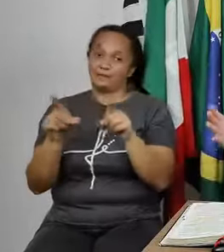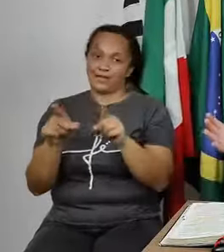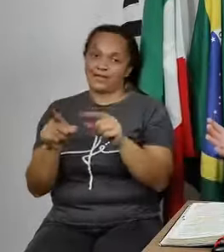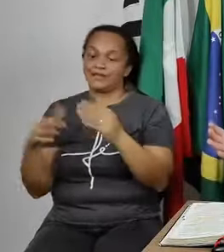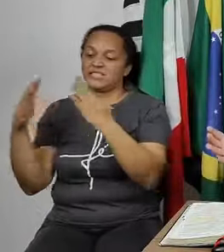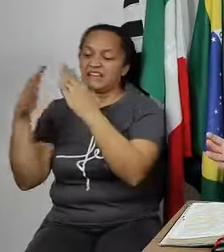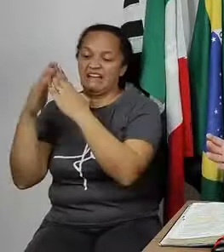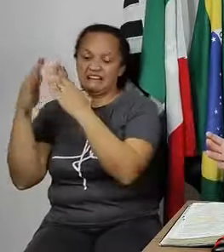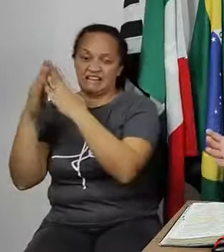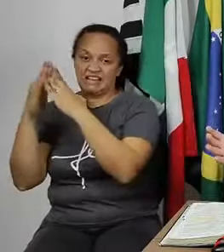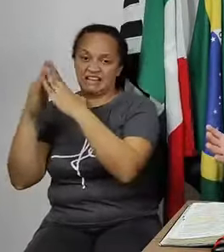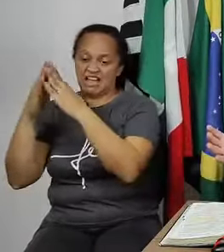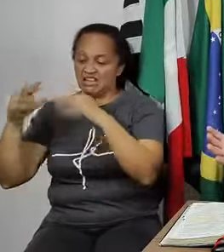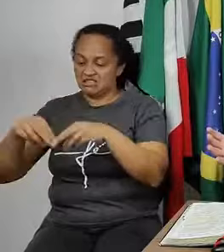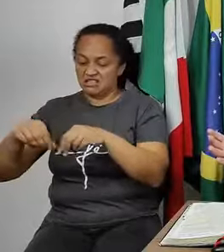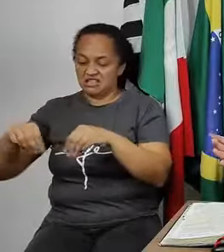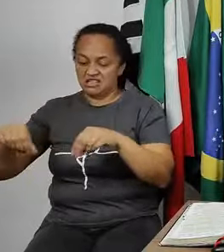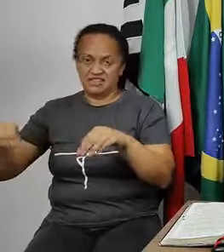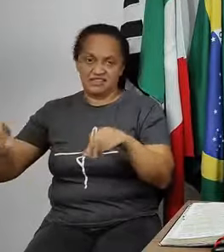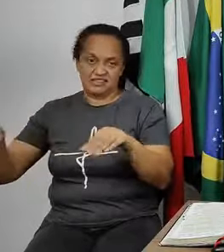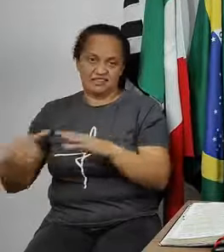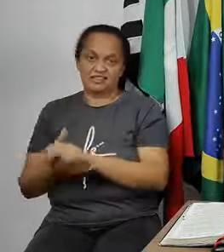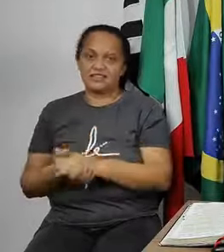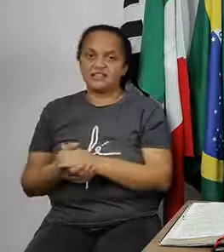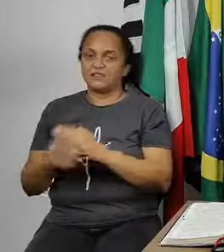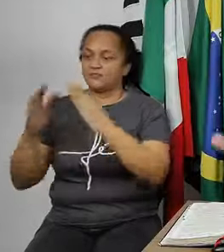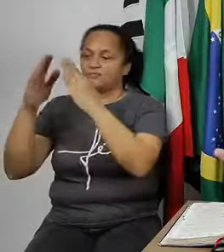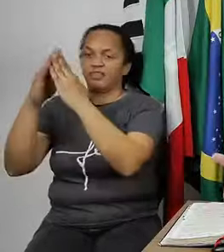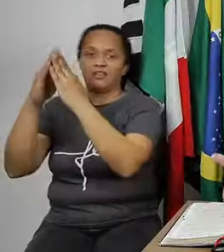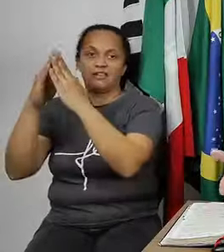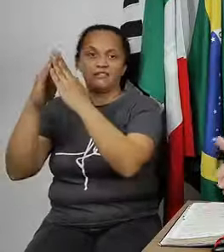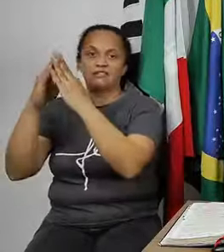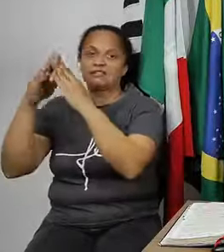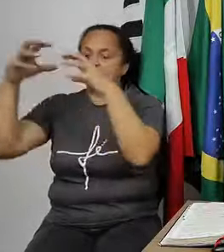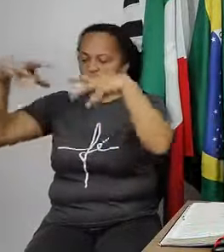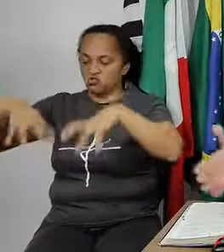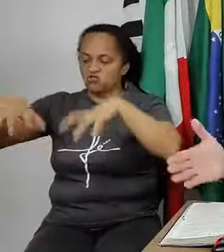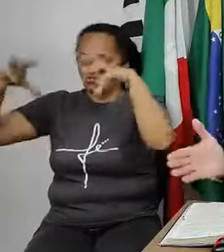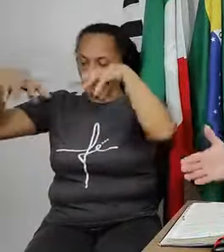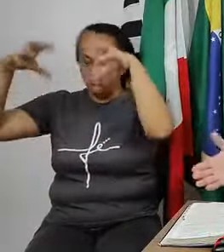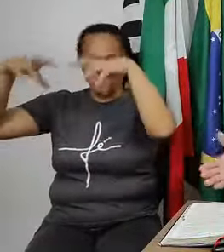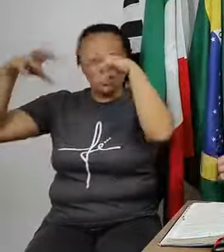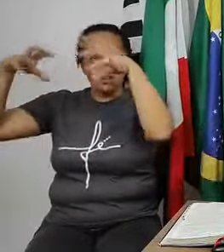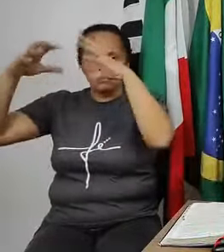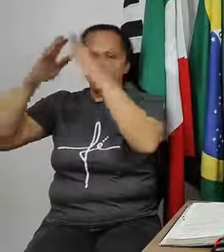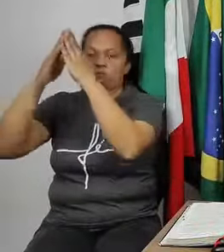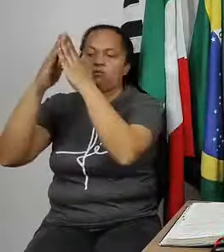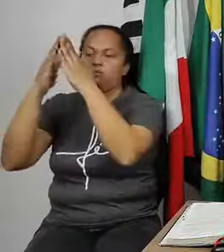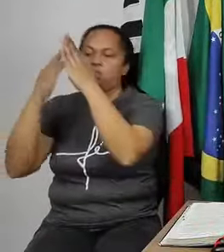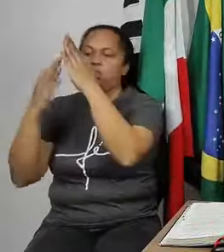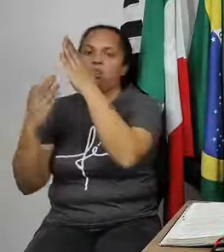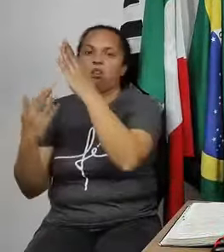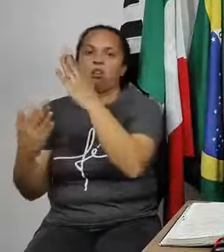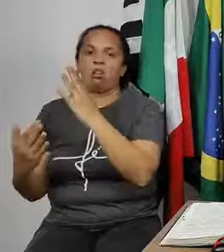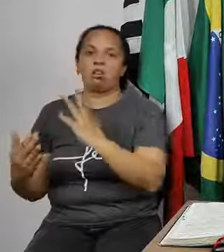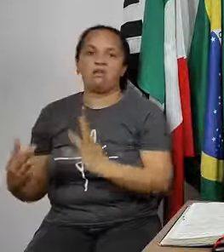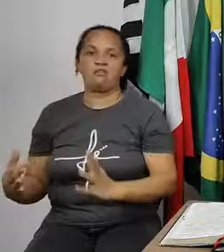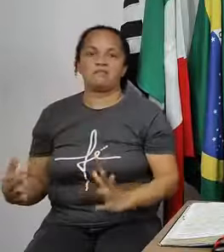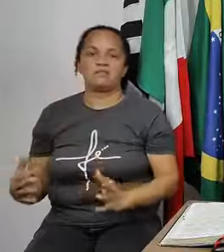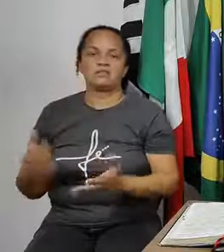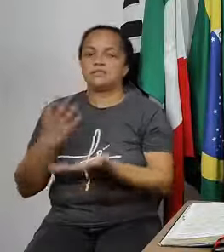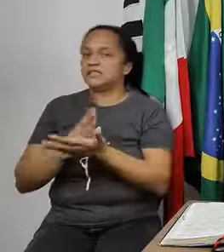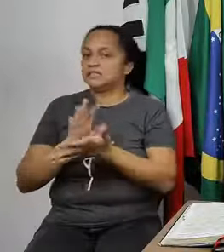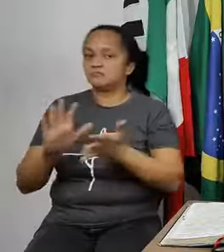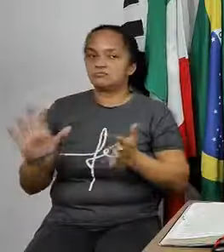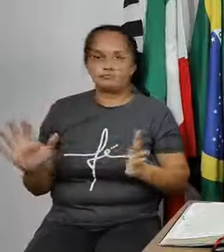sem alicerces, né? Diz que ela desabou e que foi grande a ruína